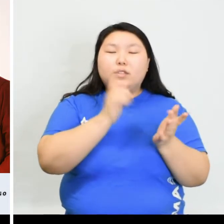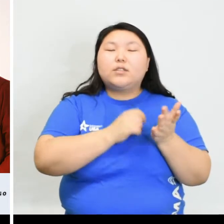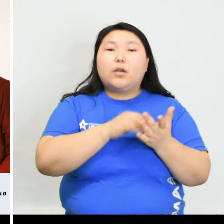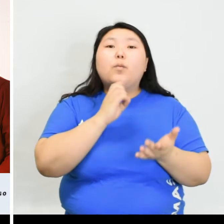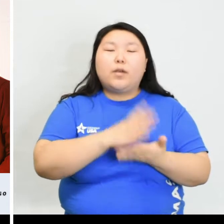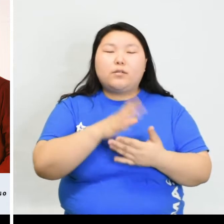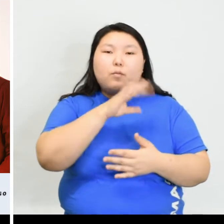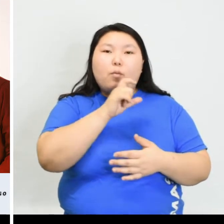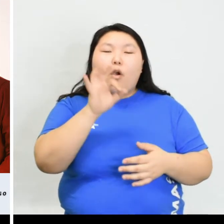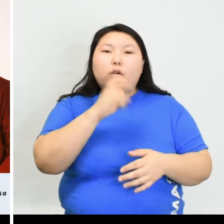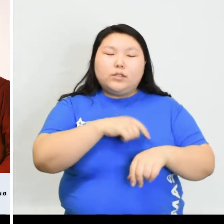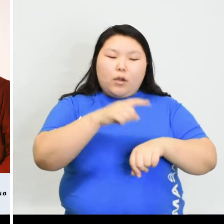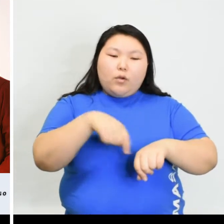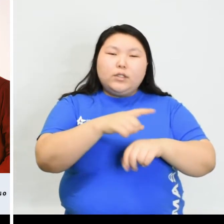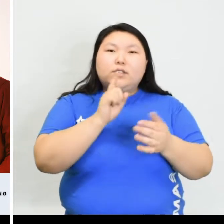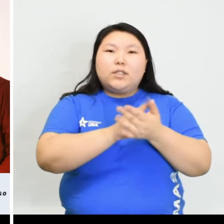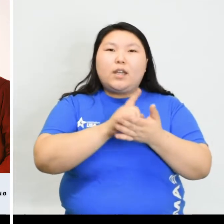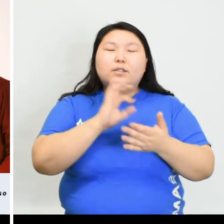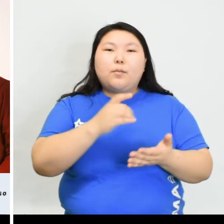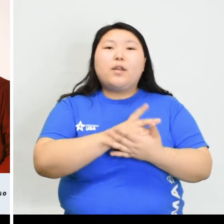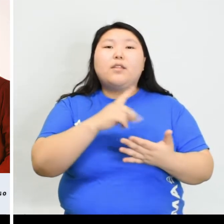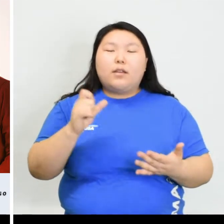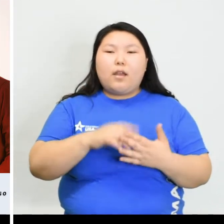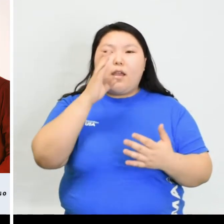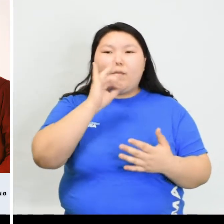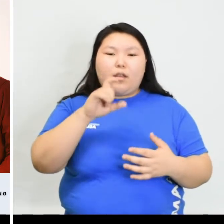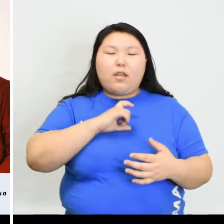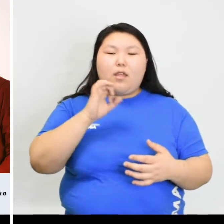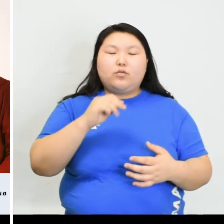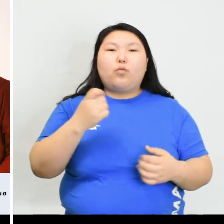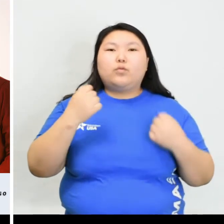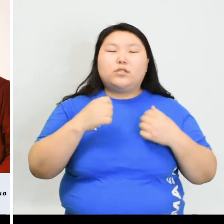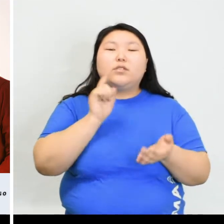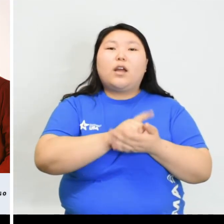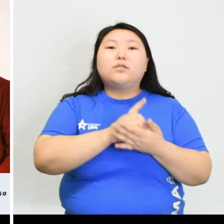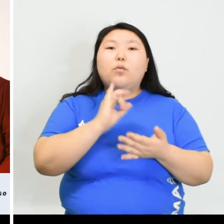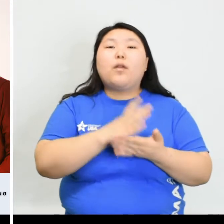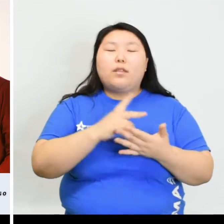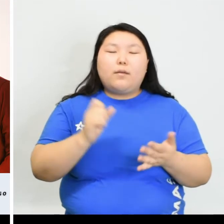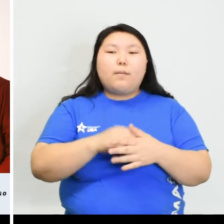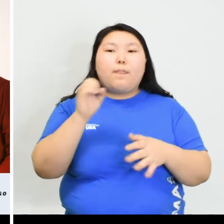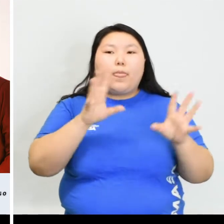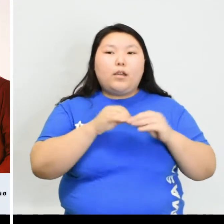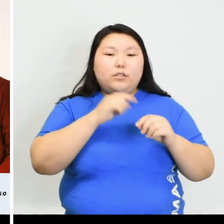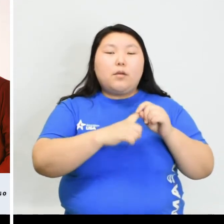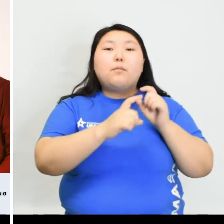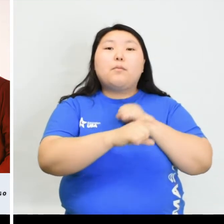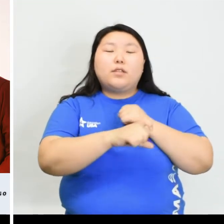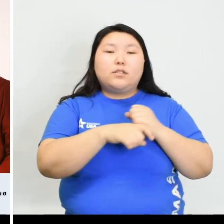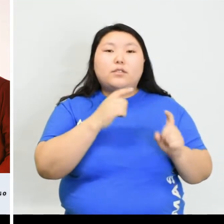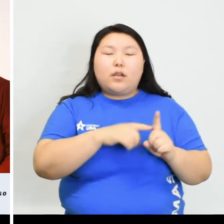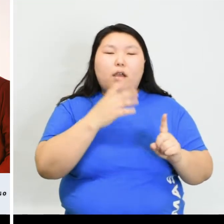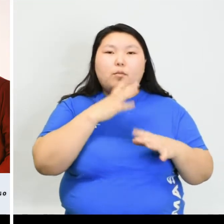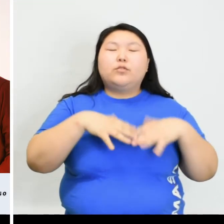осууд олохын тулд цаг хугацаа шаарддаг юм байлээ. Маш их ирч хүч шаарддаг юм байлээ. Тэгээд ер нь бол ийм мэрэгчлийн ингээд ийм том